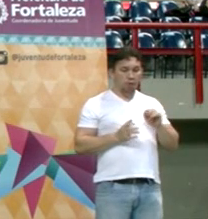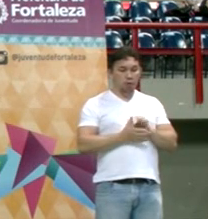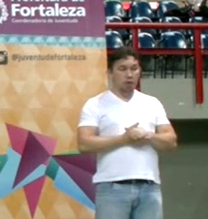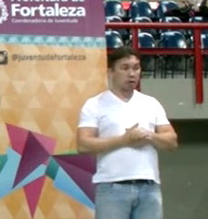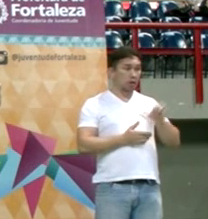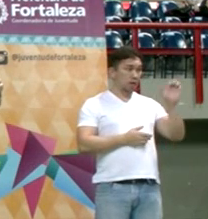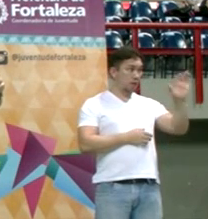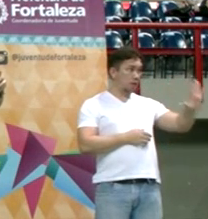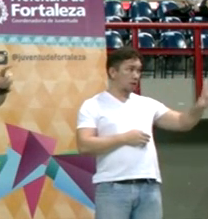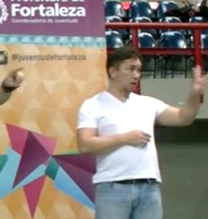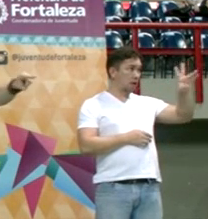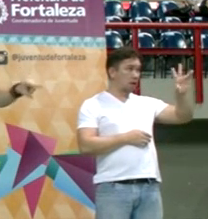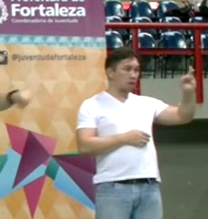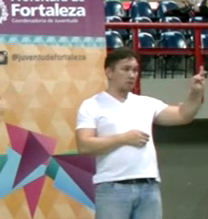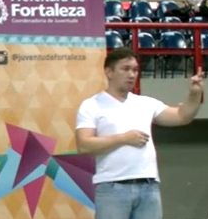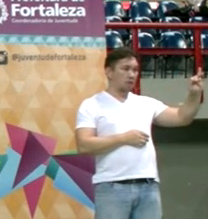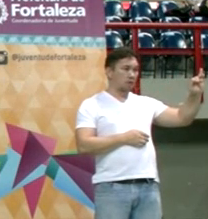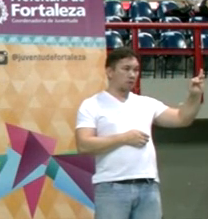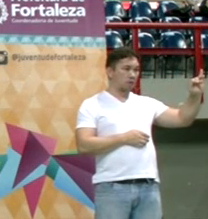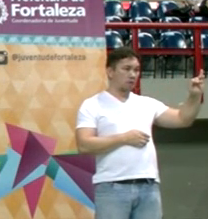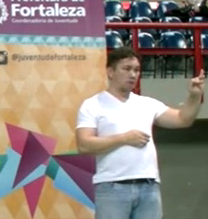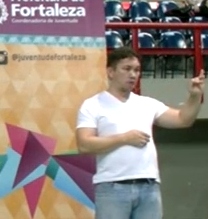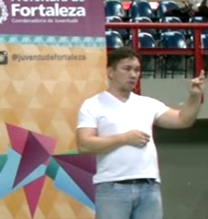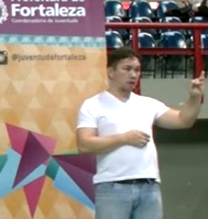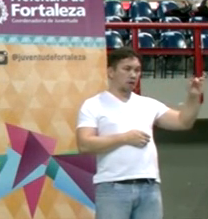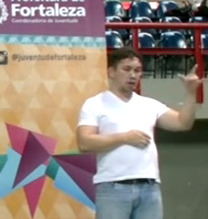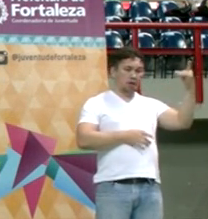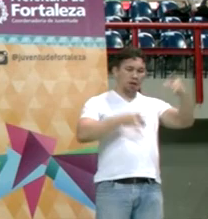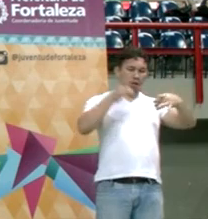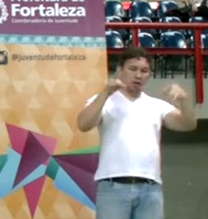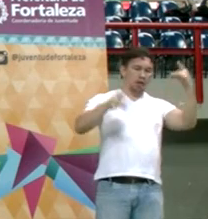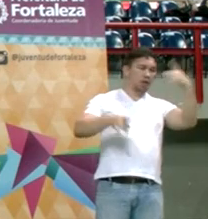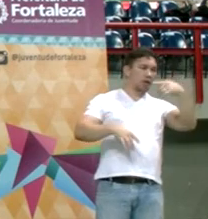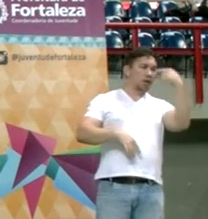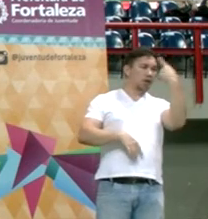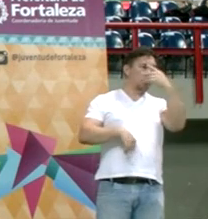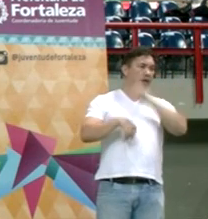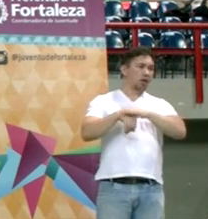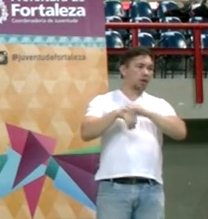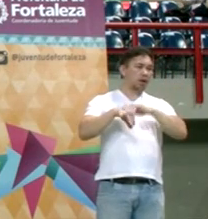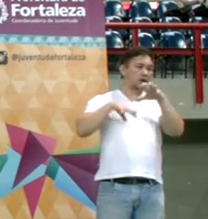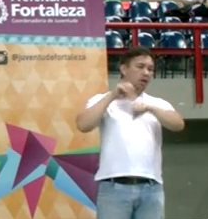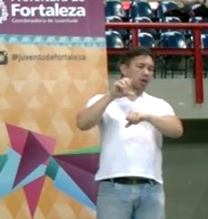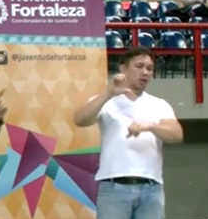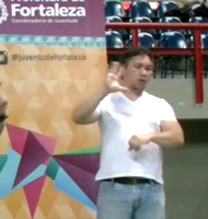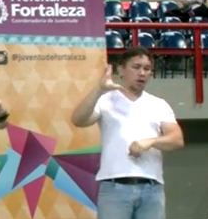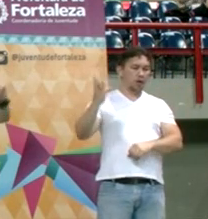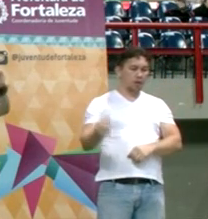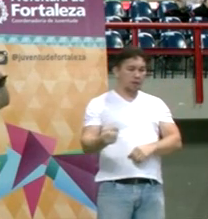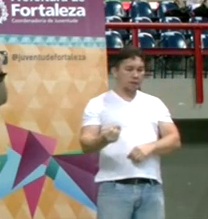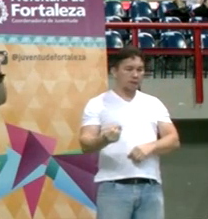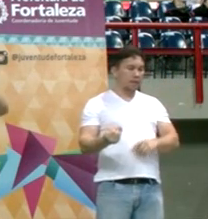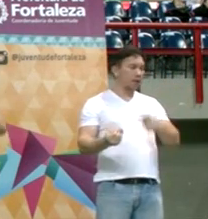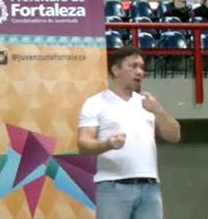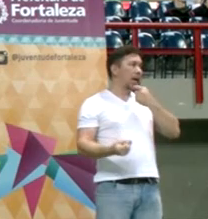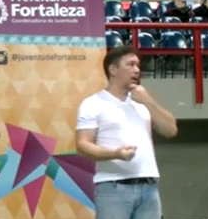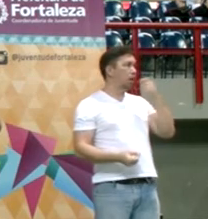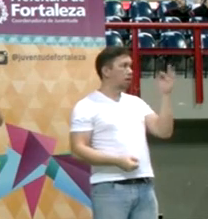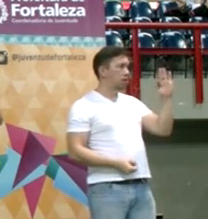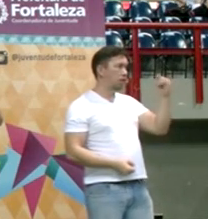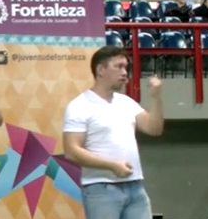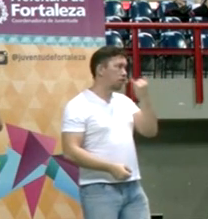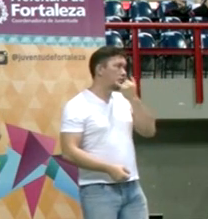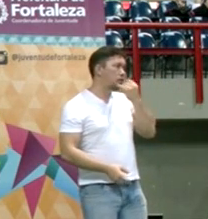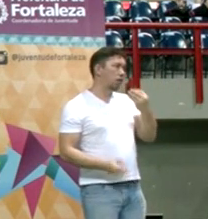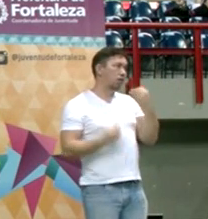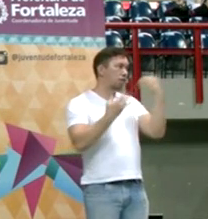a Europa vai abandonar as colônias que ela tomou na África e na Ásia. E aí a Inglaterra e a França, não, eu